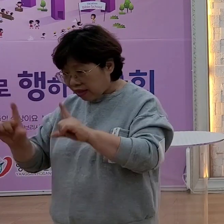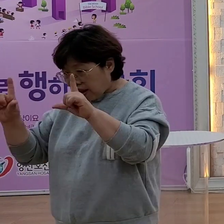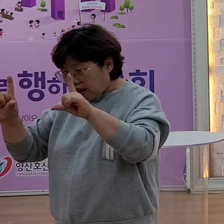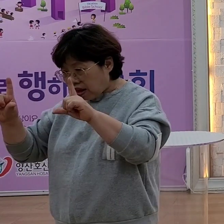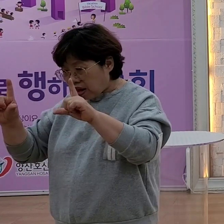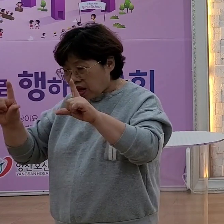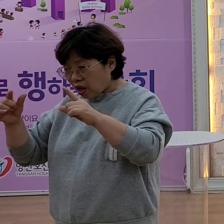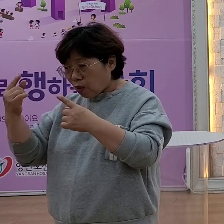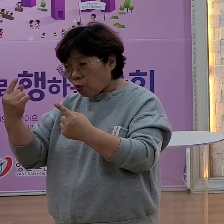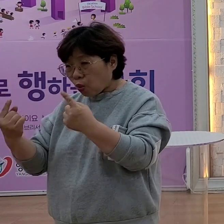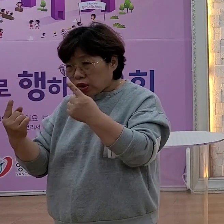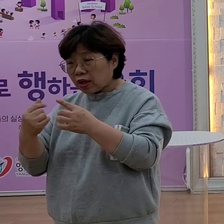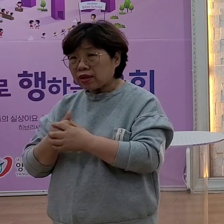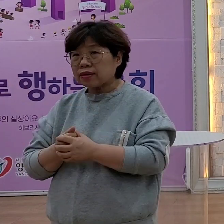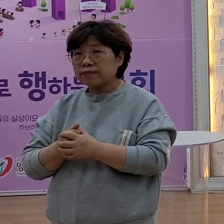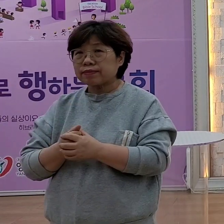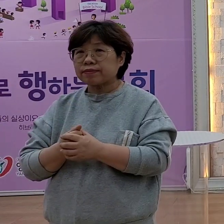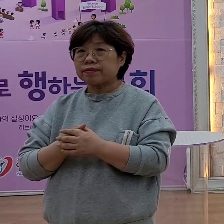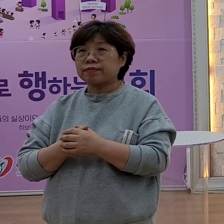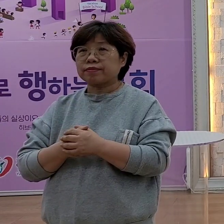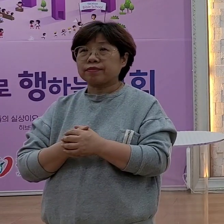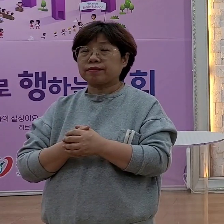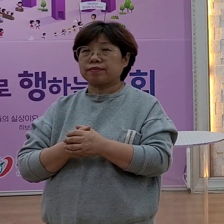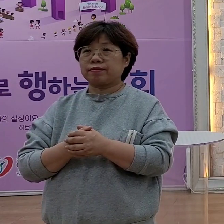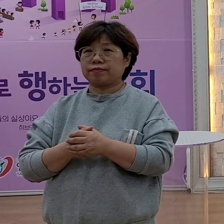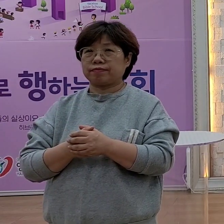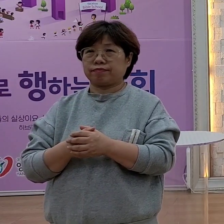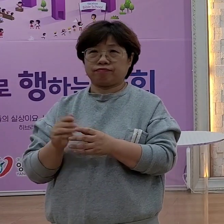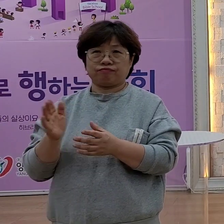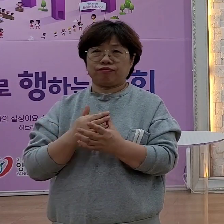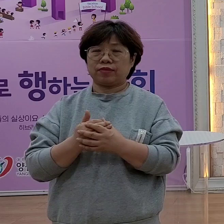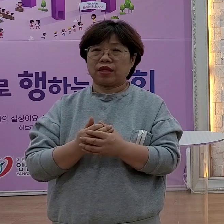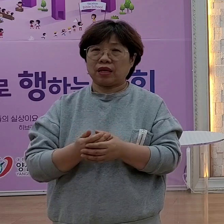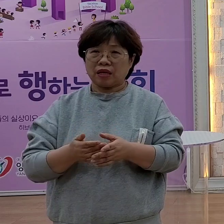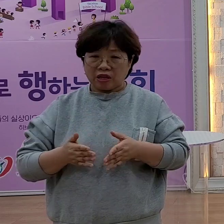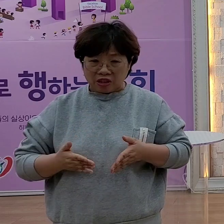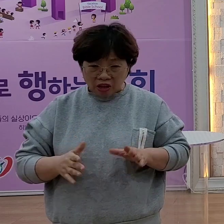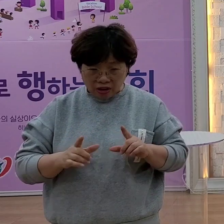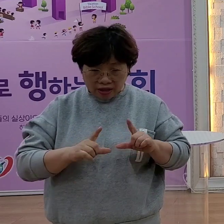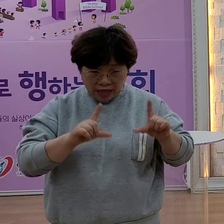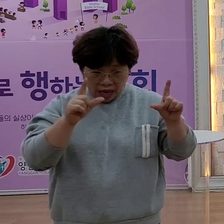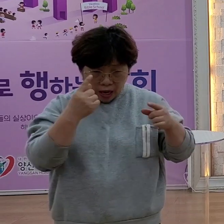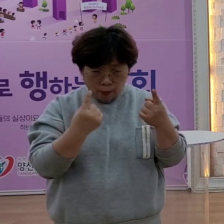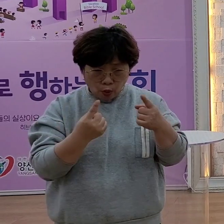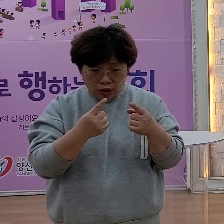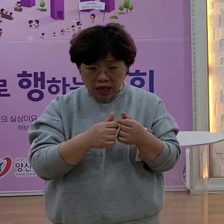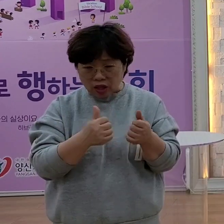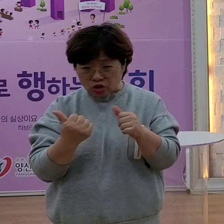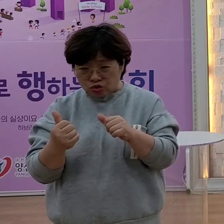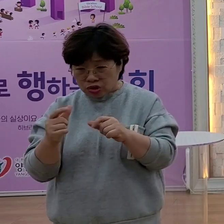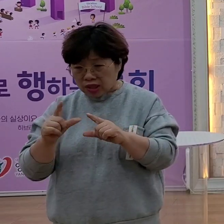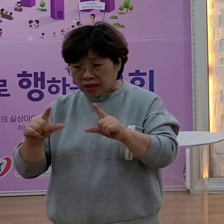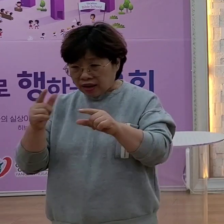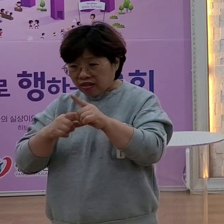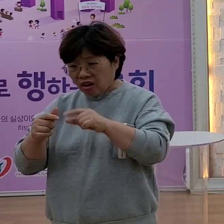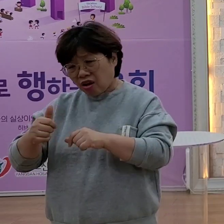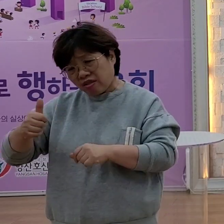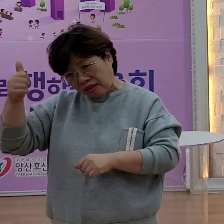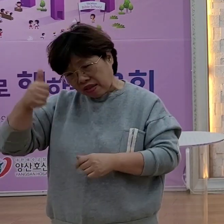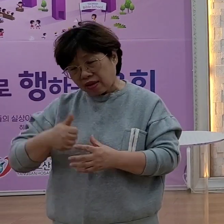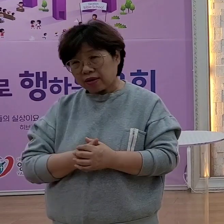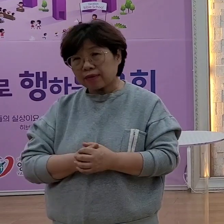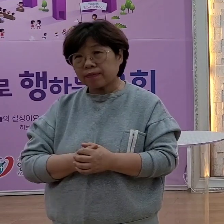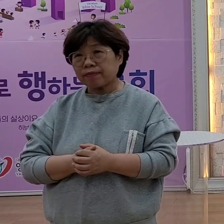날보다 즉 인생을 어떻게 살았는지가 더 중요하다. 이름이 그 말. 이름이 더 귀하다 이 말은